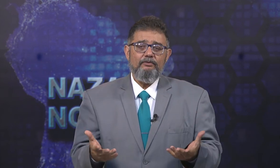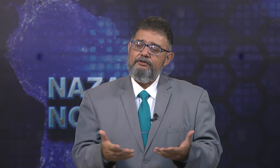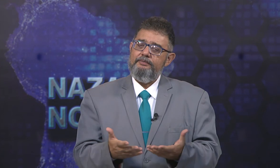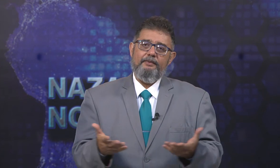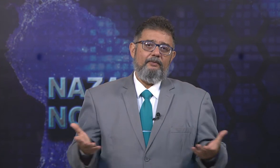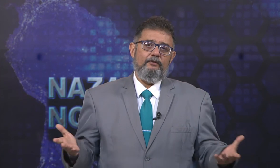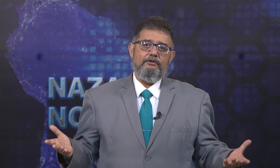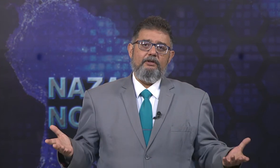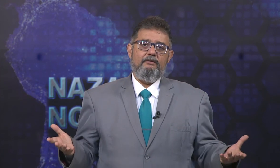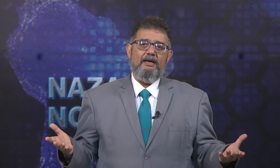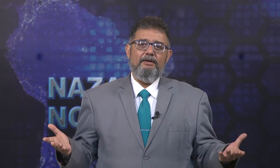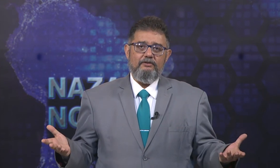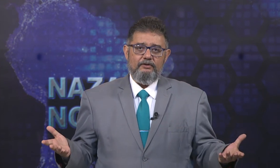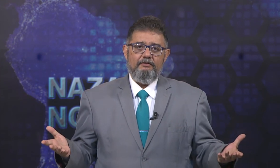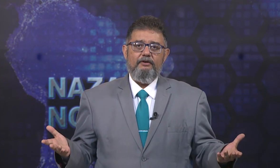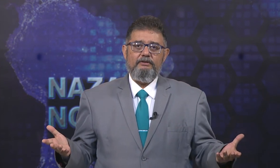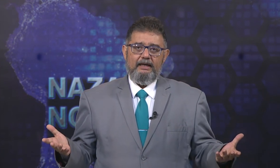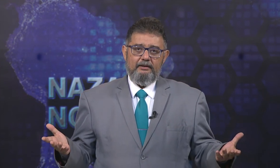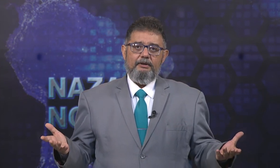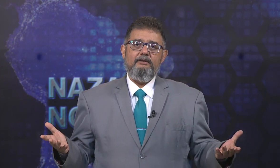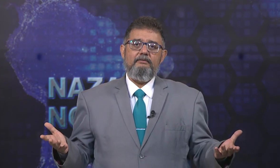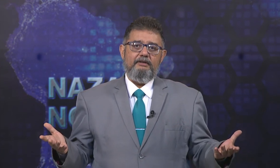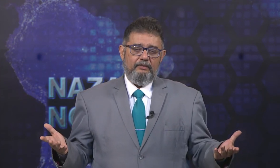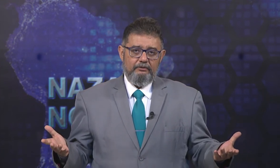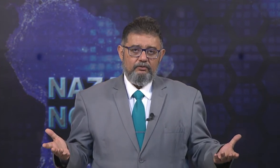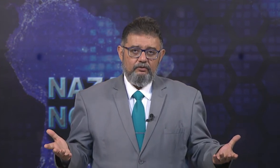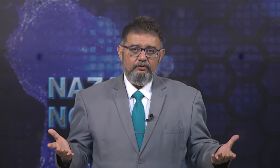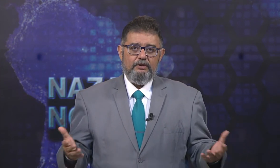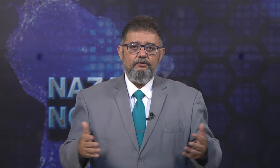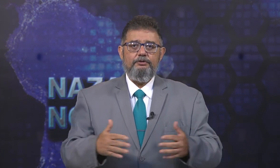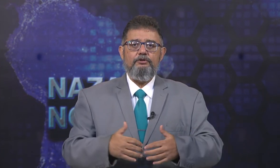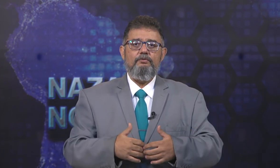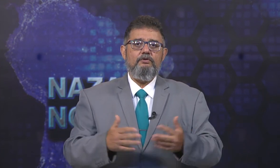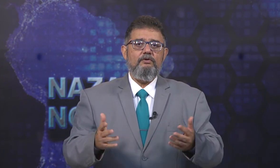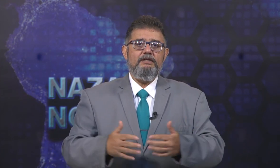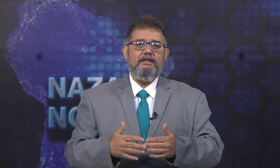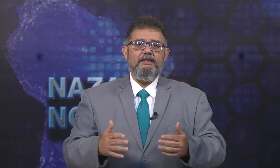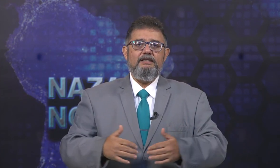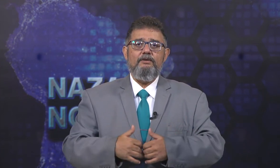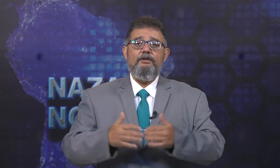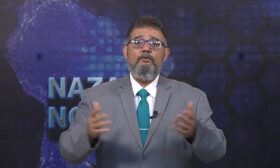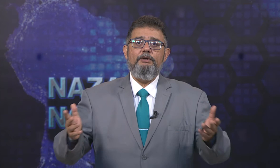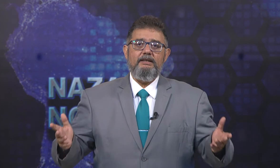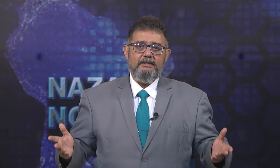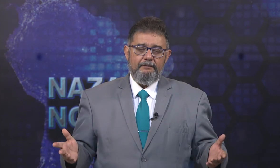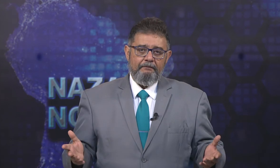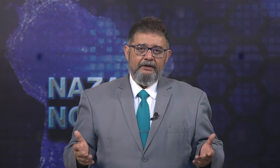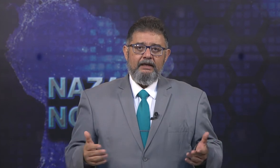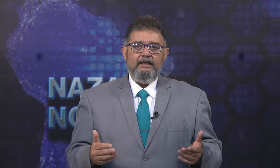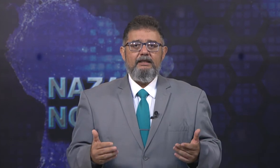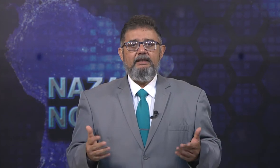Alimentos, pelo amor de Deus, na Amazônia, faltar alimentos é um absurdo. As substituições aqui são inúmeras.